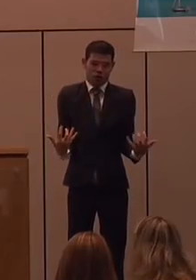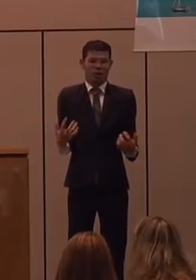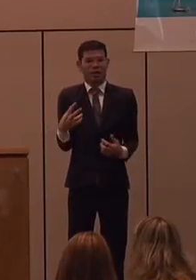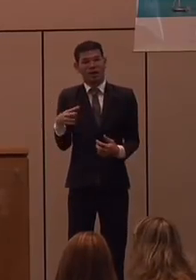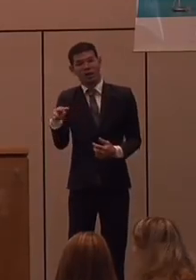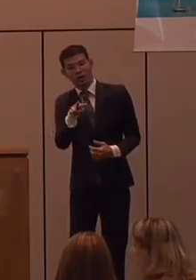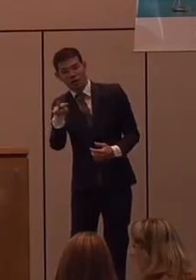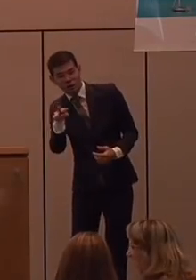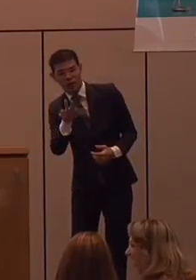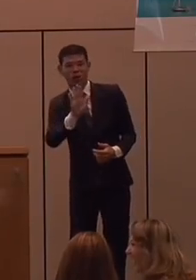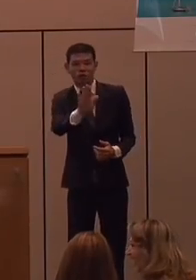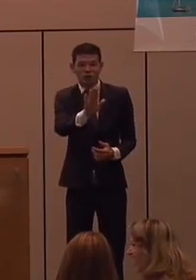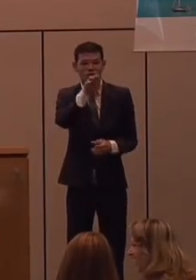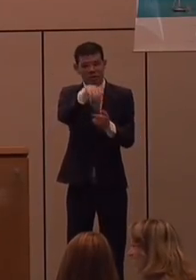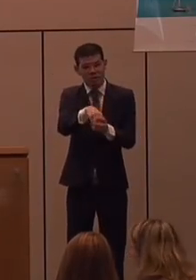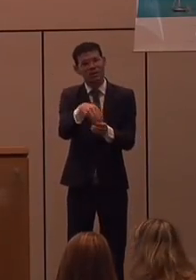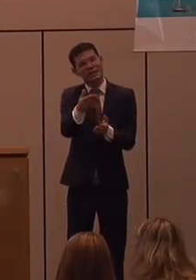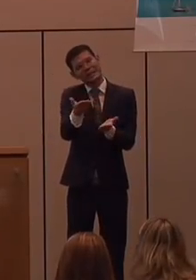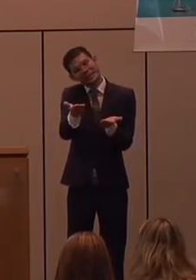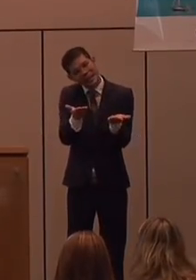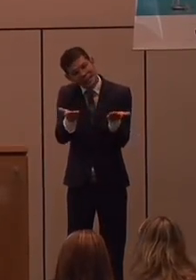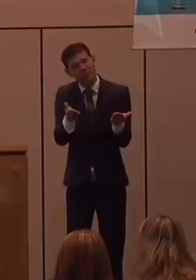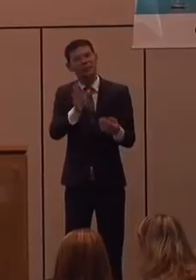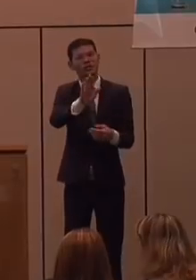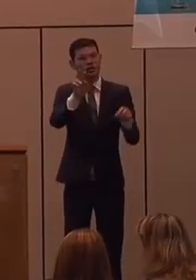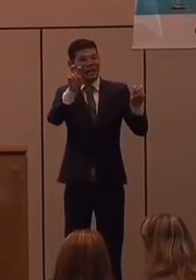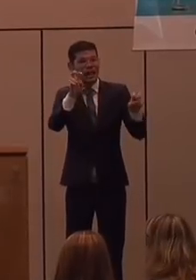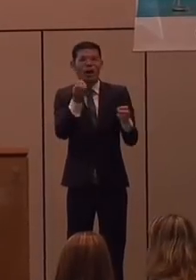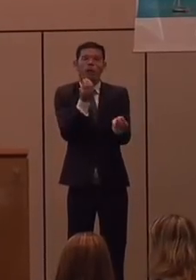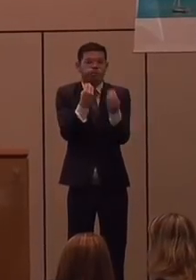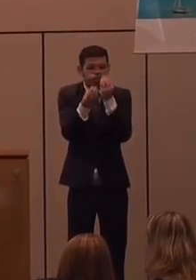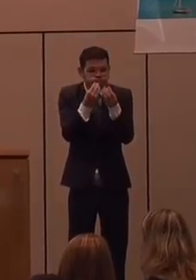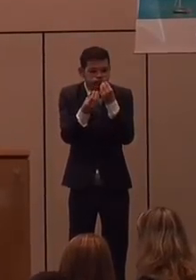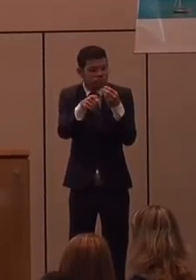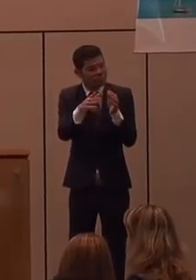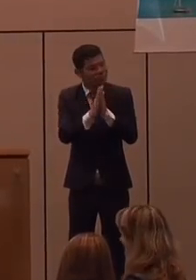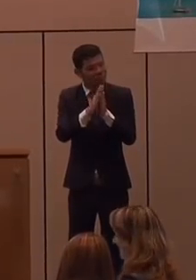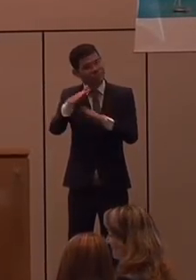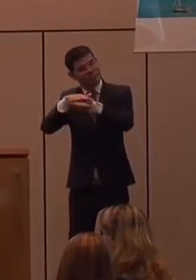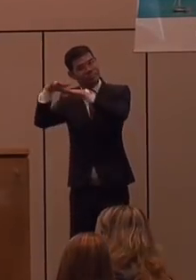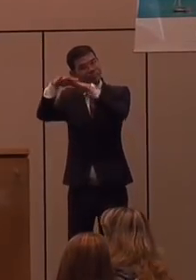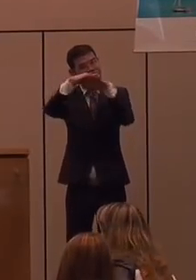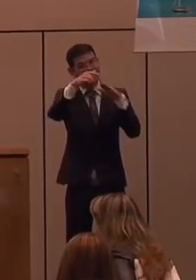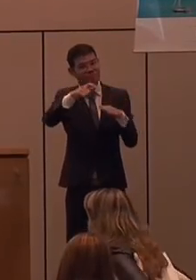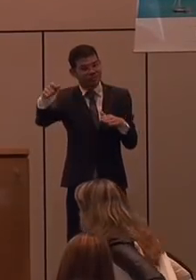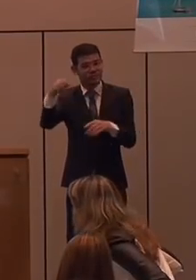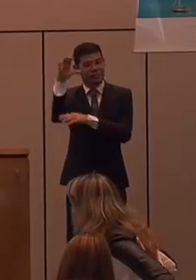las dos desde su lado de servicios y desde el tema de gastronomía inviten a los colombianos a